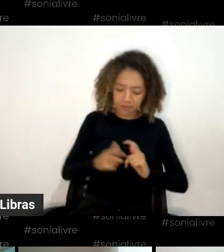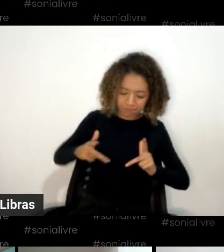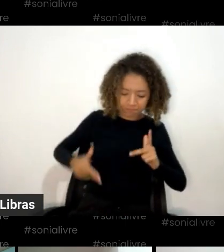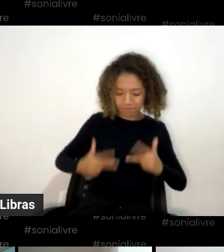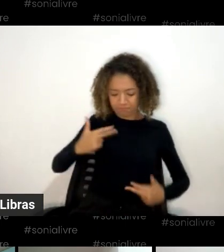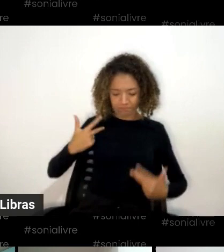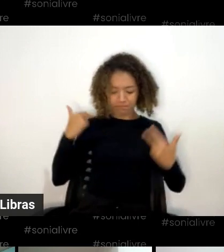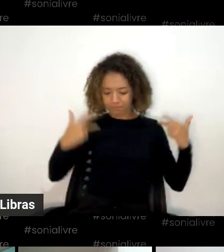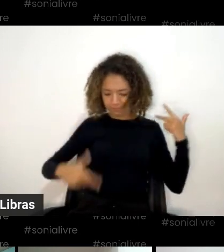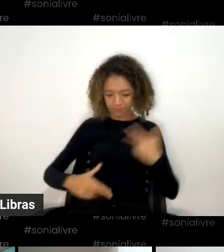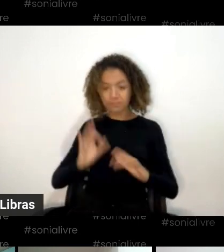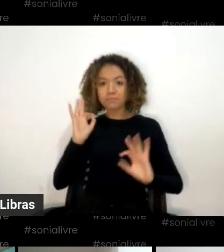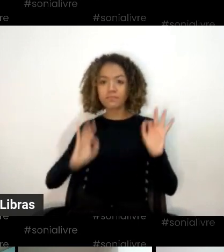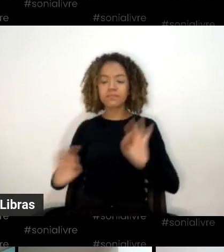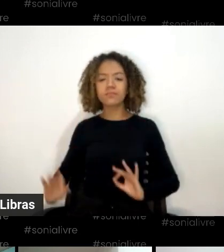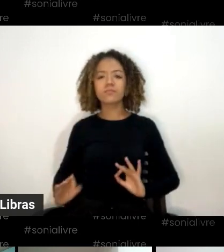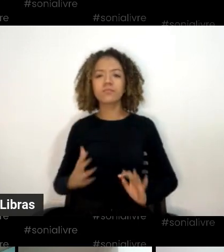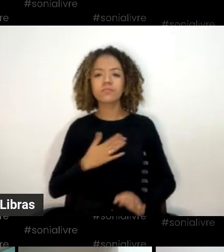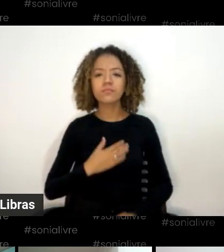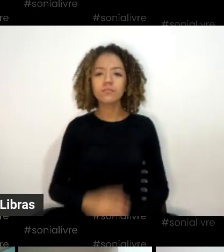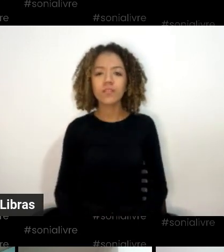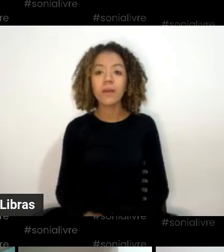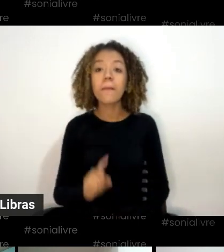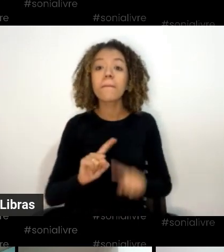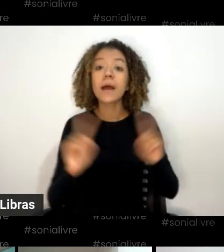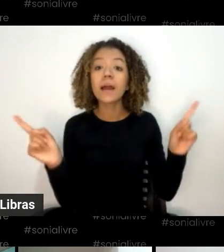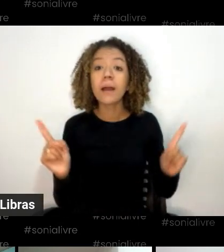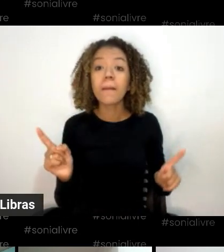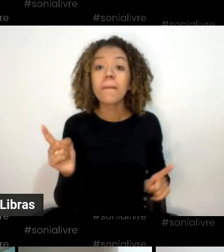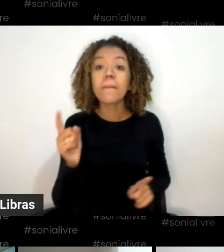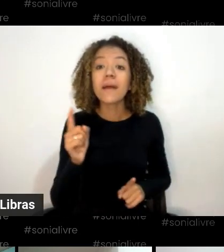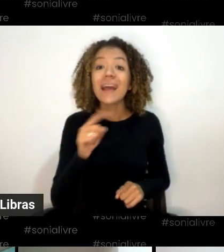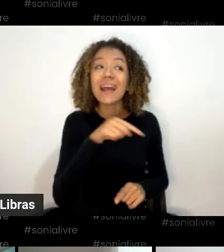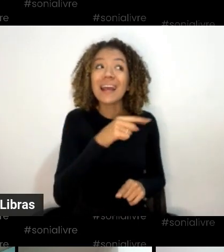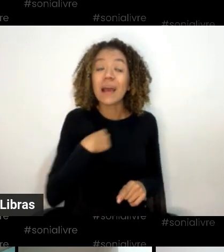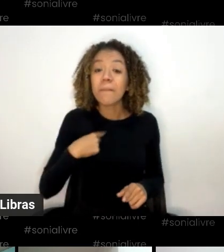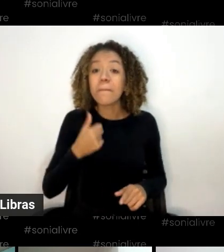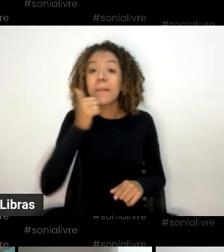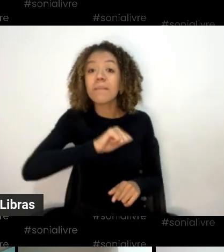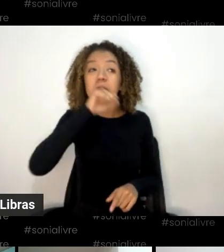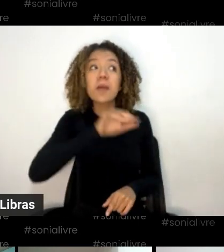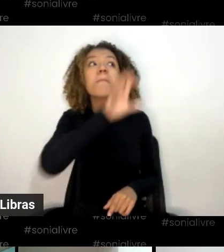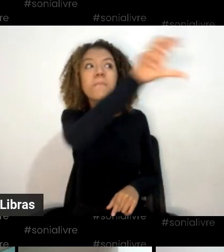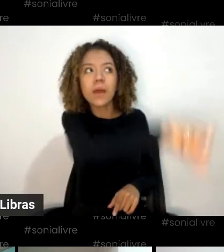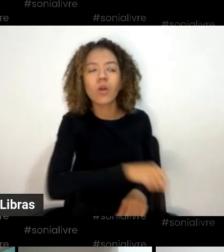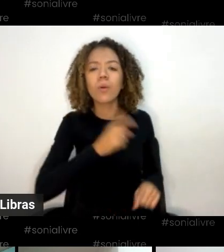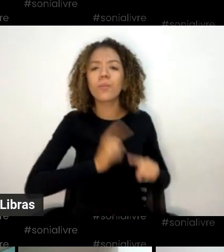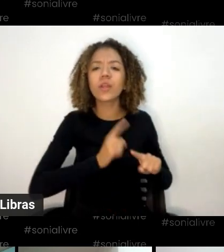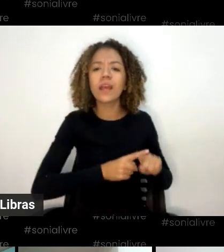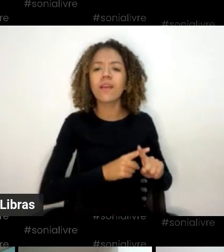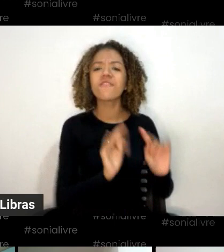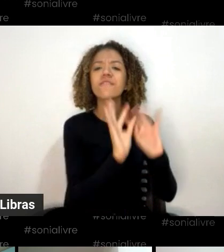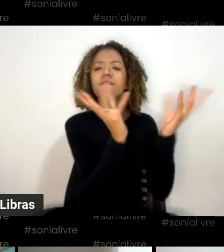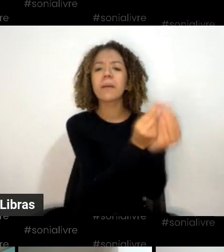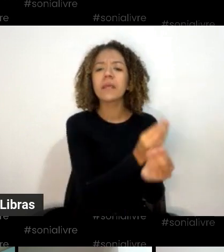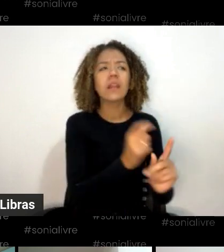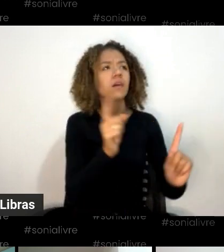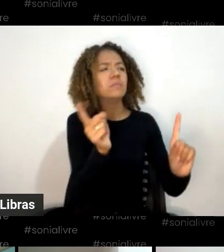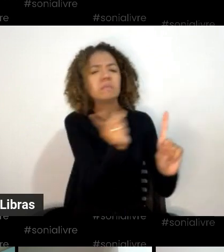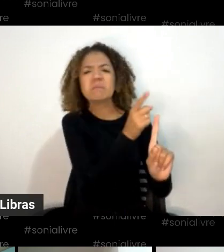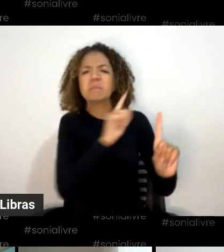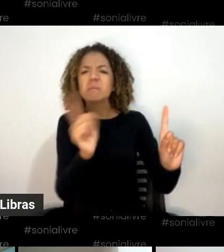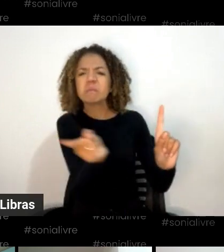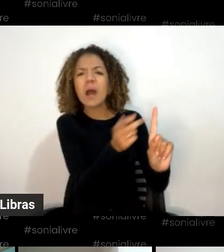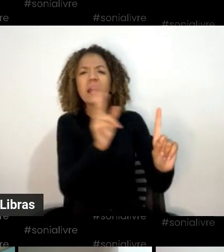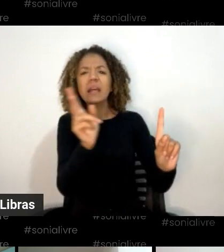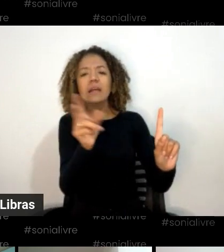foi buscar, foi porque eu levei uma surra de fio de ferro. Eu levei uma surra que fiquei toda marcada. E ela me levou para a casa da irmã